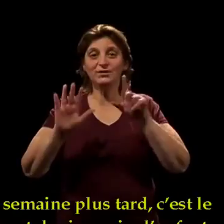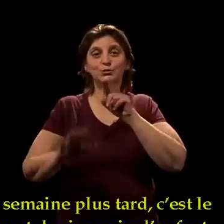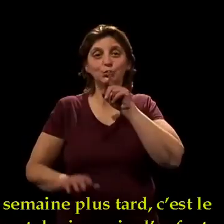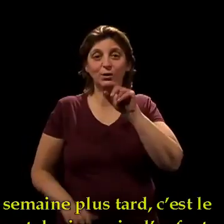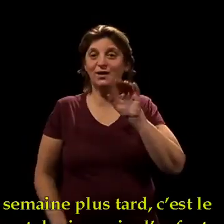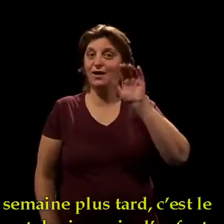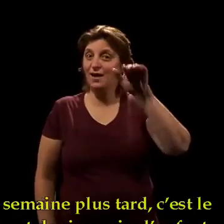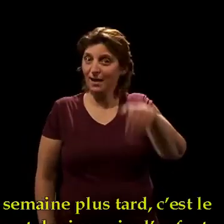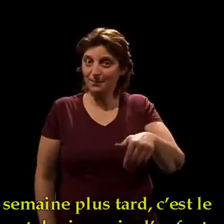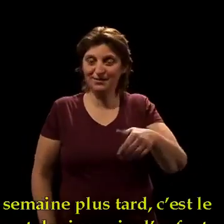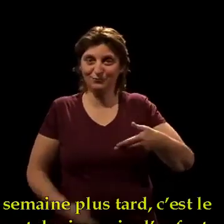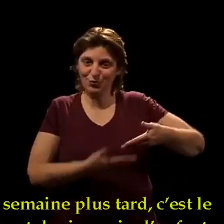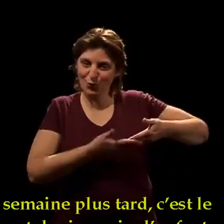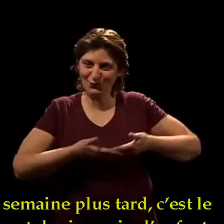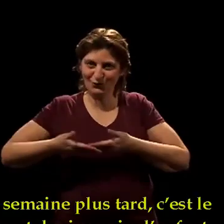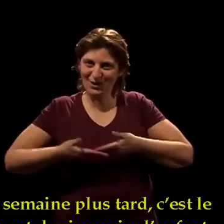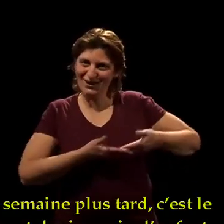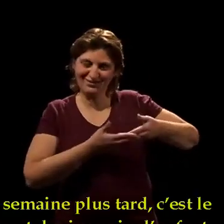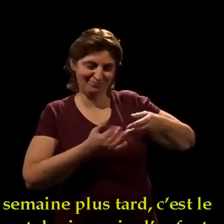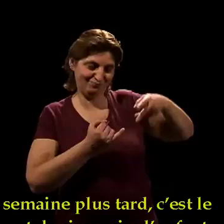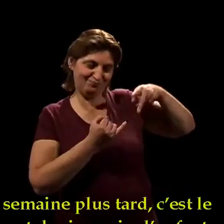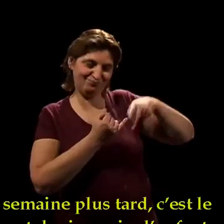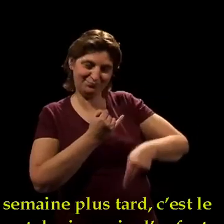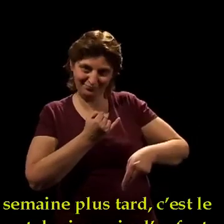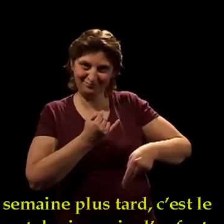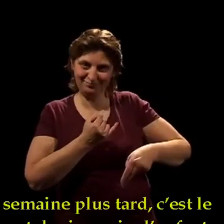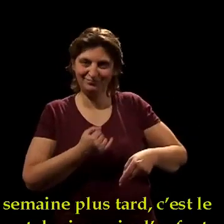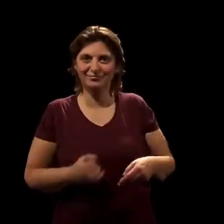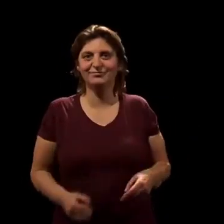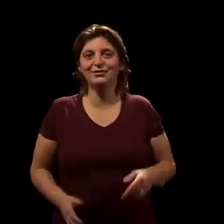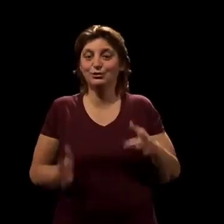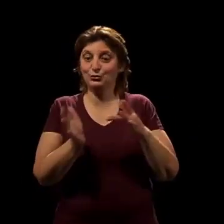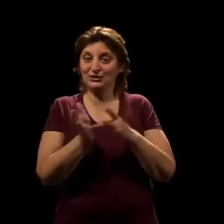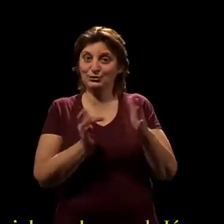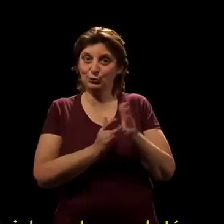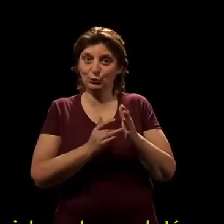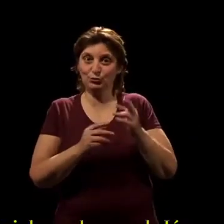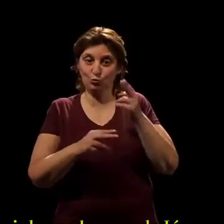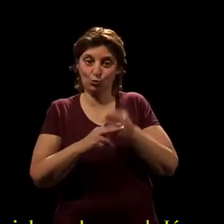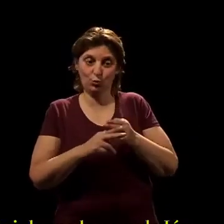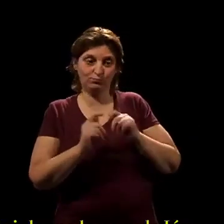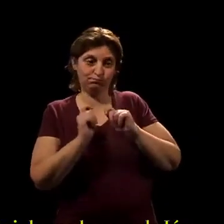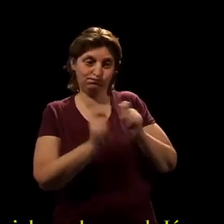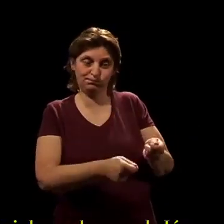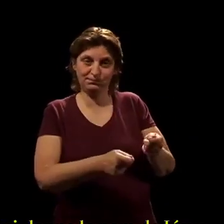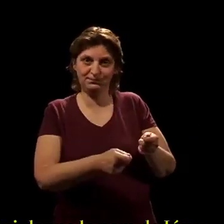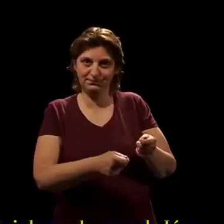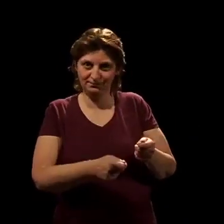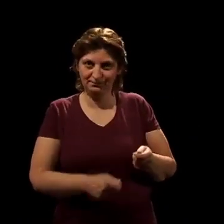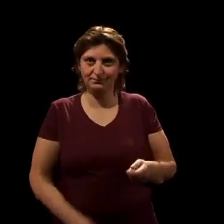Une semaine plus tard, c'est le moment de circoncire l'enfant. On lui donne le nom de